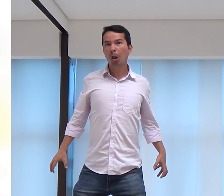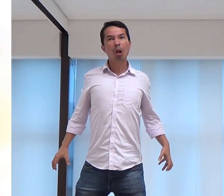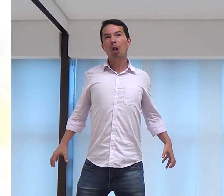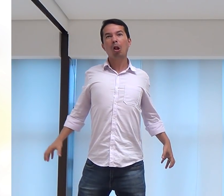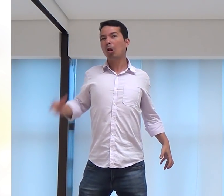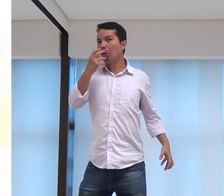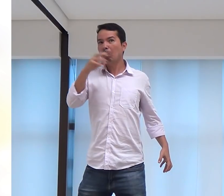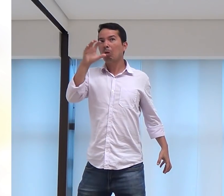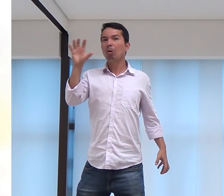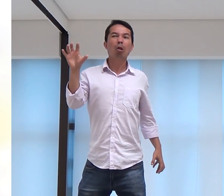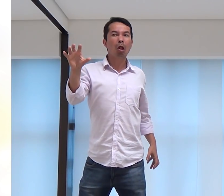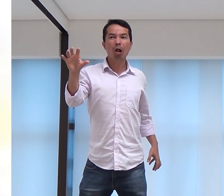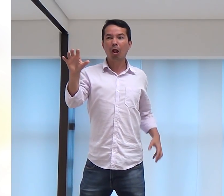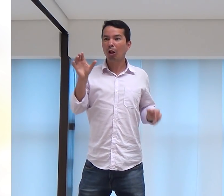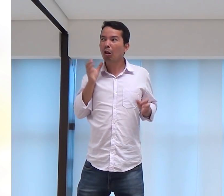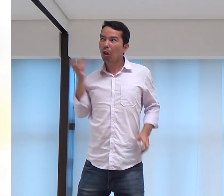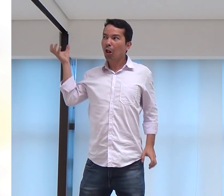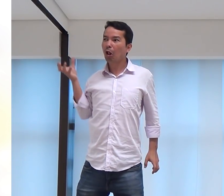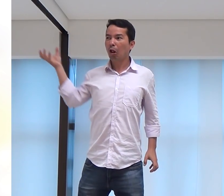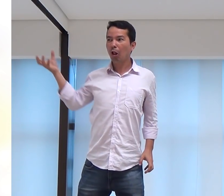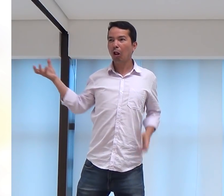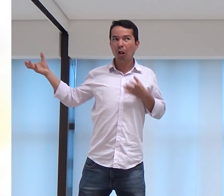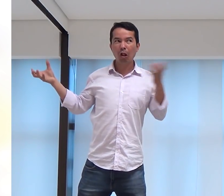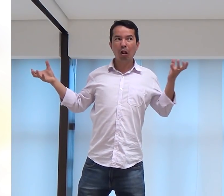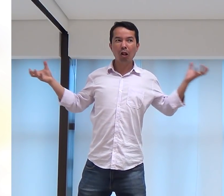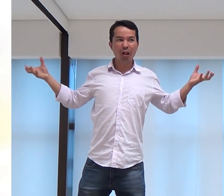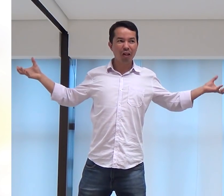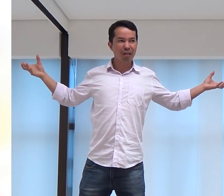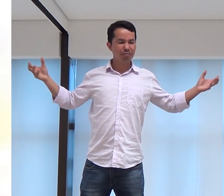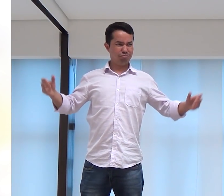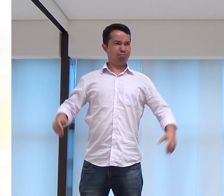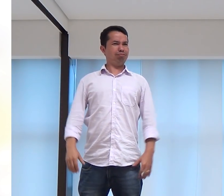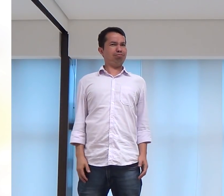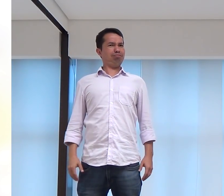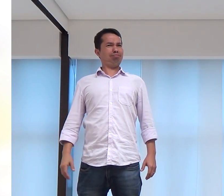Nossa, agora tem dragões. Não estava meio estranho. Agora tem dragões e um monte de cabeça.